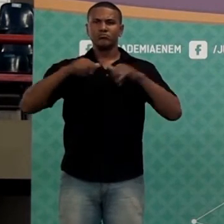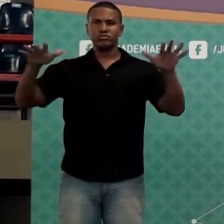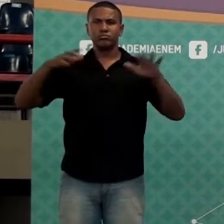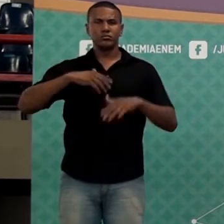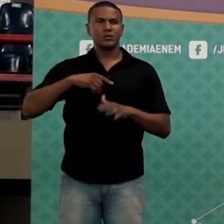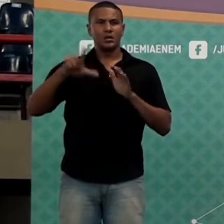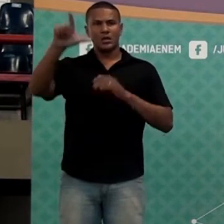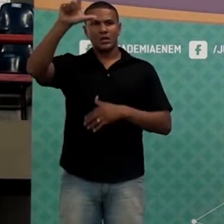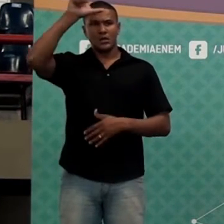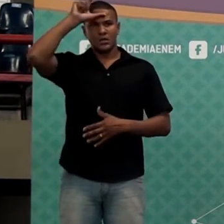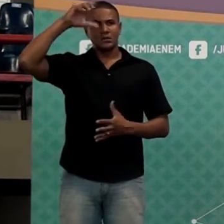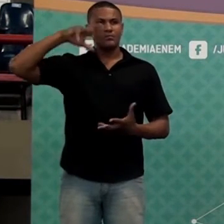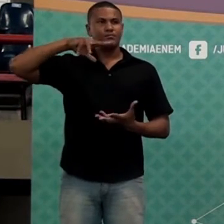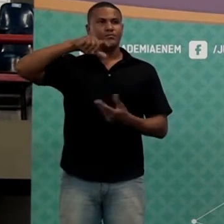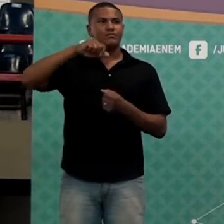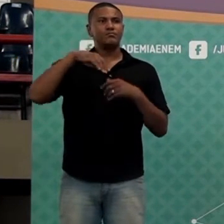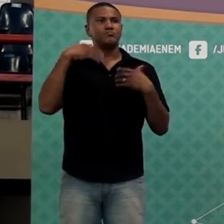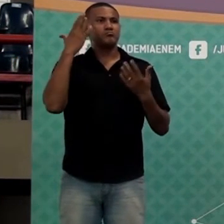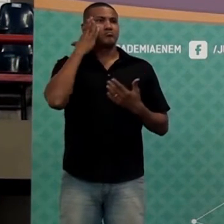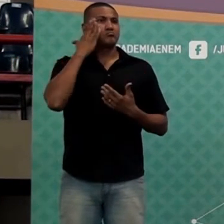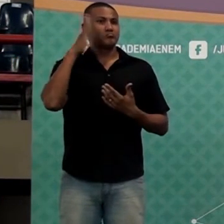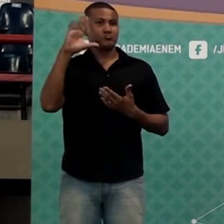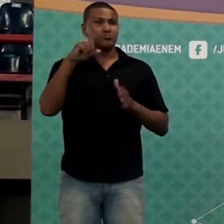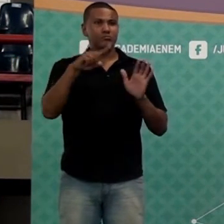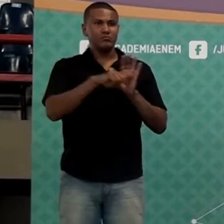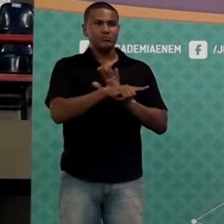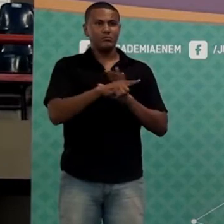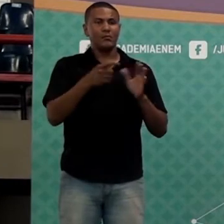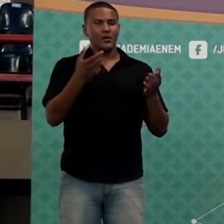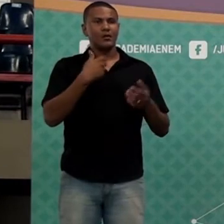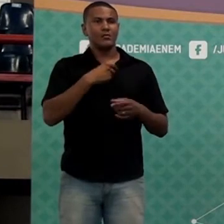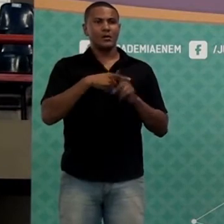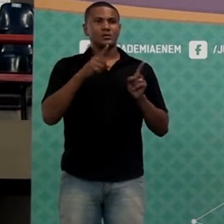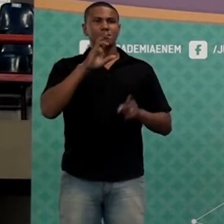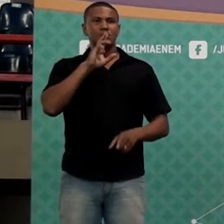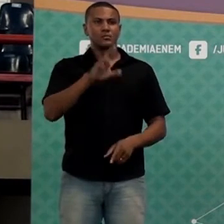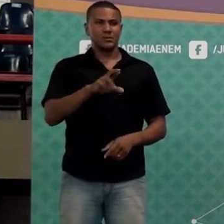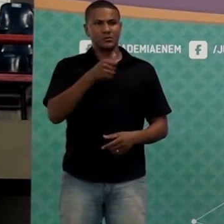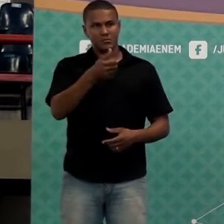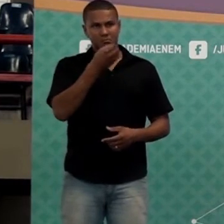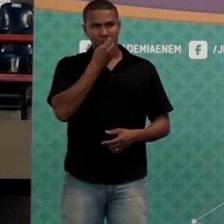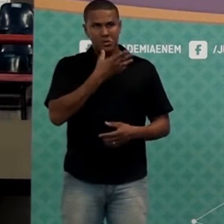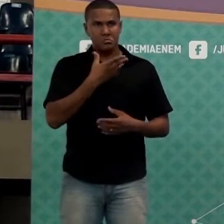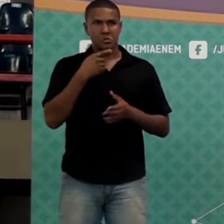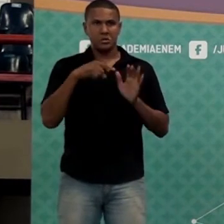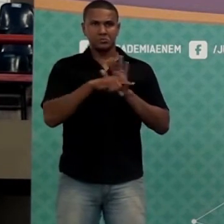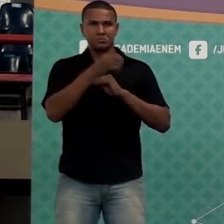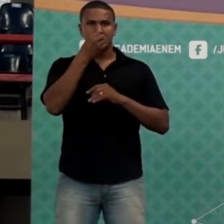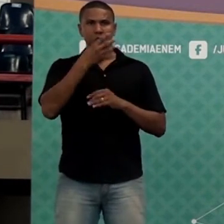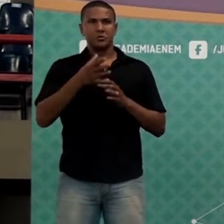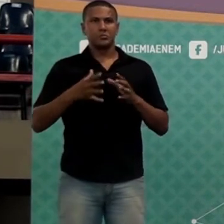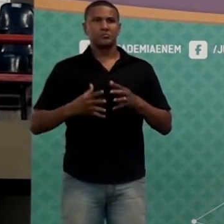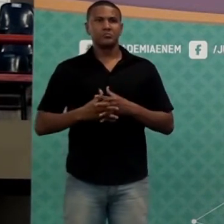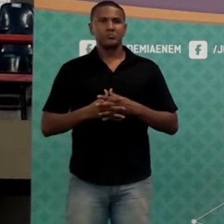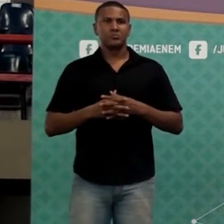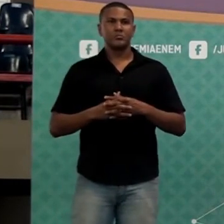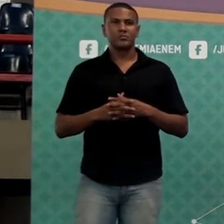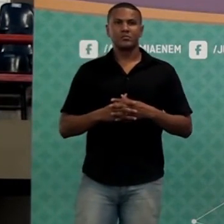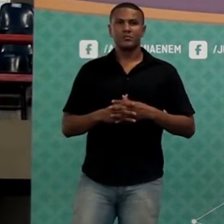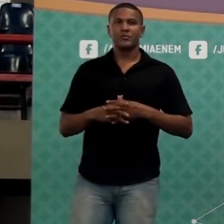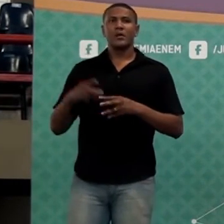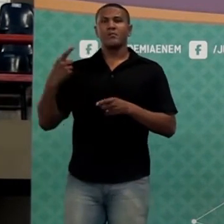mundial? Não sei quem fez a pergunta, mas respondendo esta pergunta fantástica. Por que que a